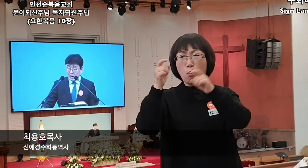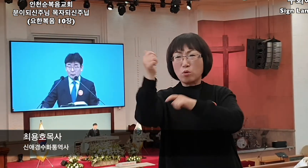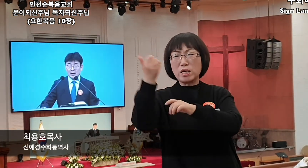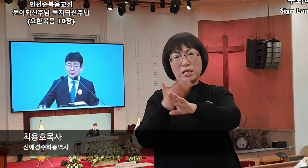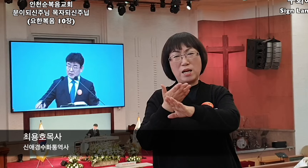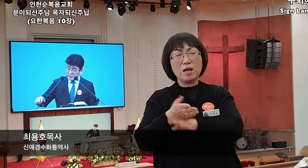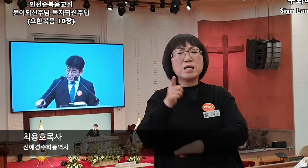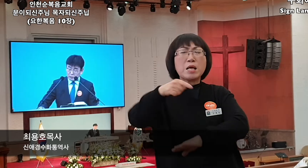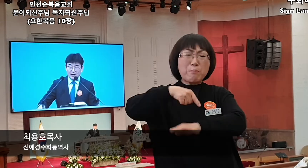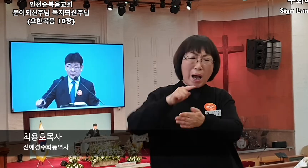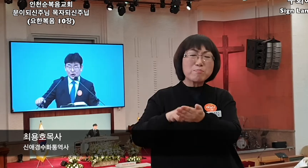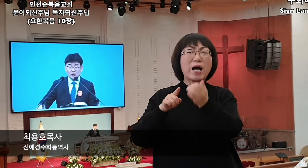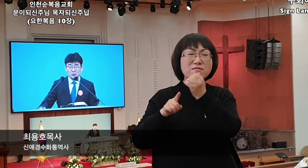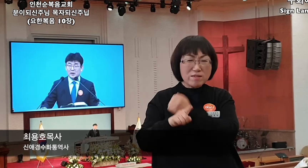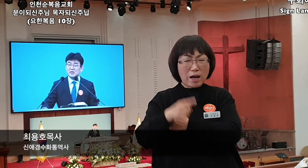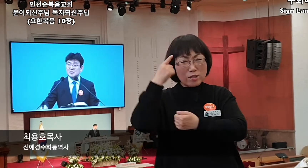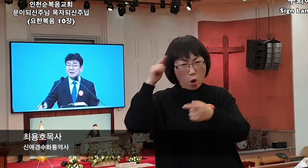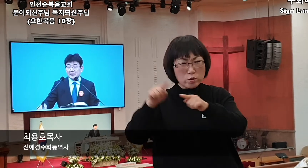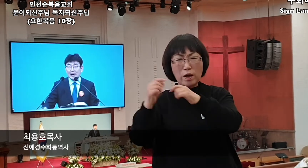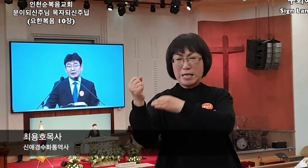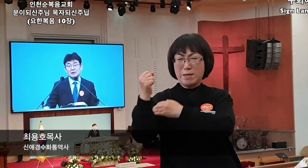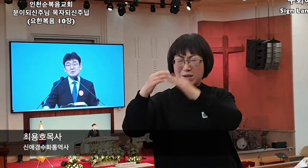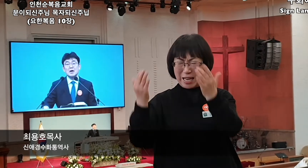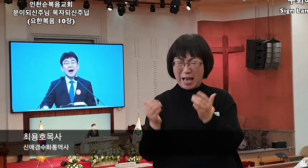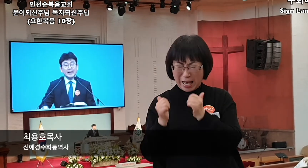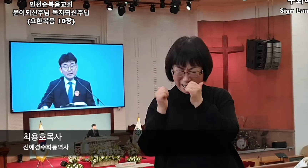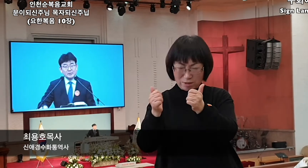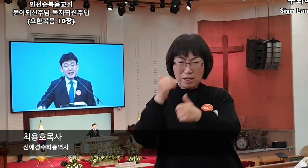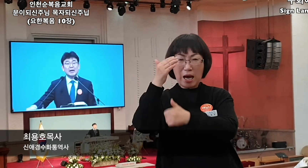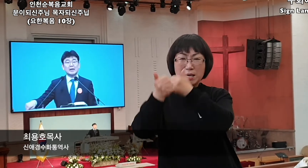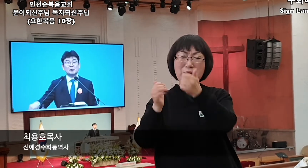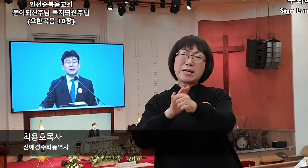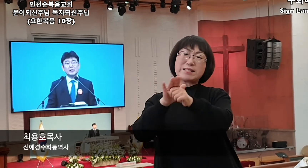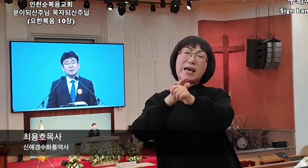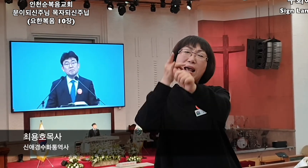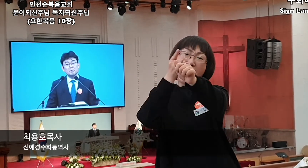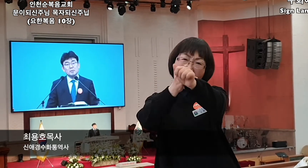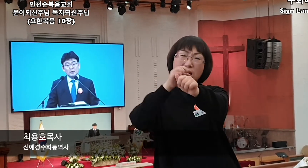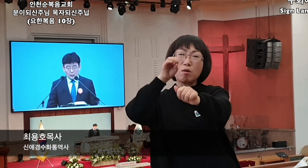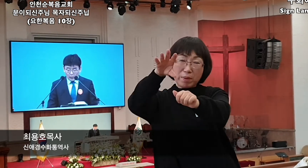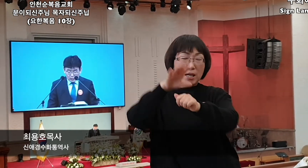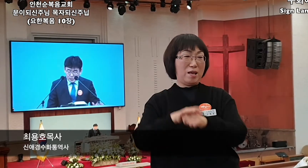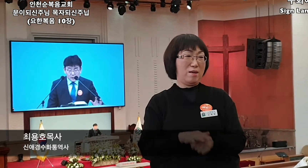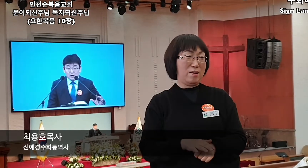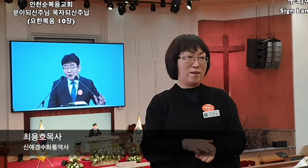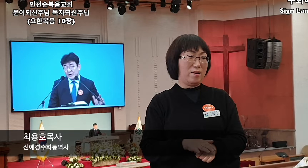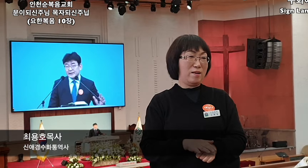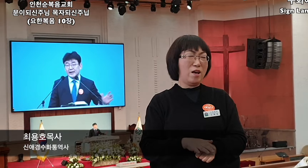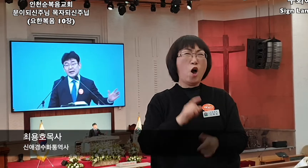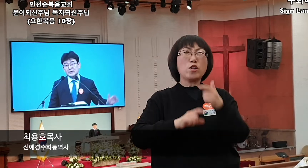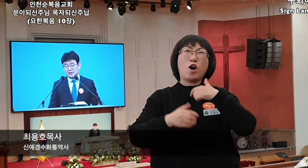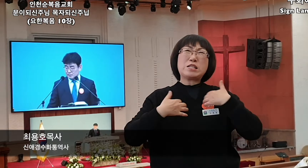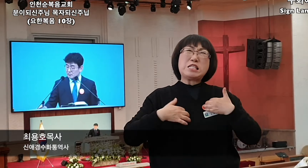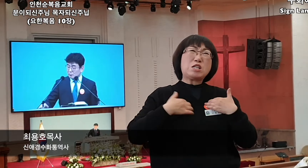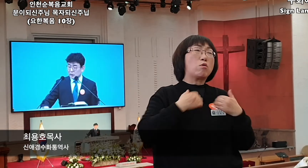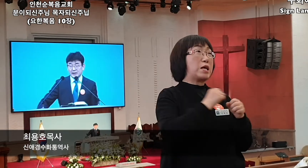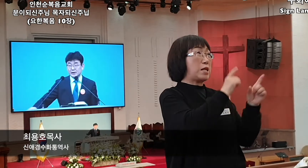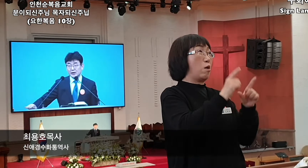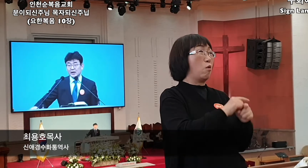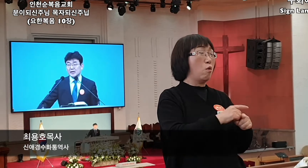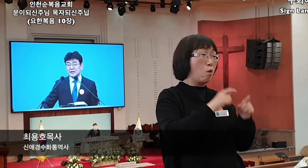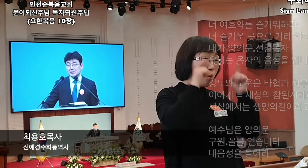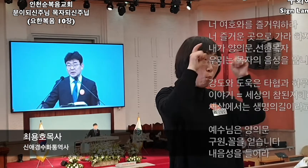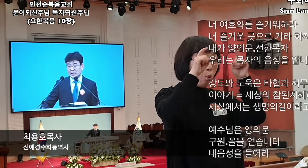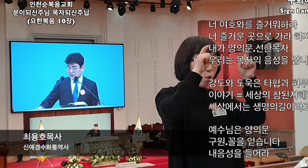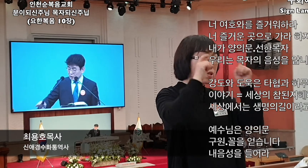네 마음과 네 뜻과 네 정성과 힘을 다하여 하나님 사랑하라고 얘기해요. 너 좀 즐겁게 살아야지. 목자는